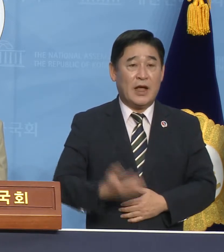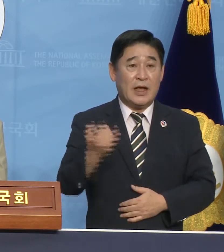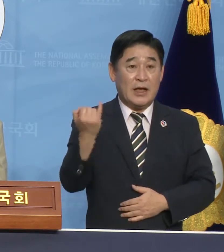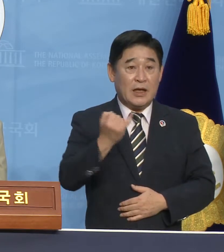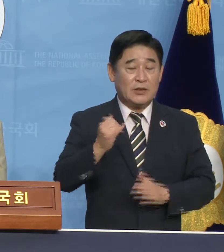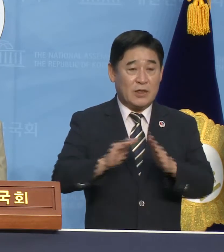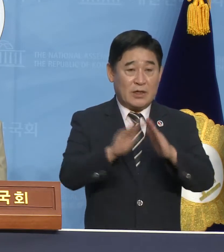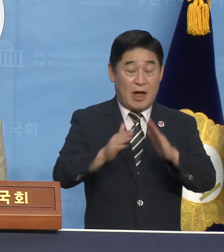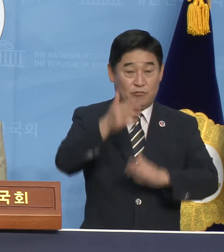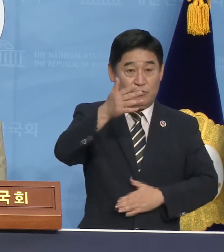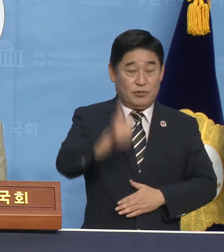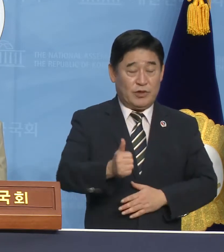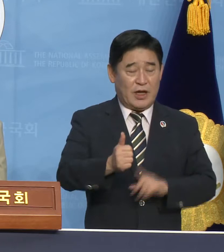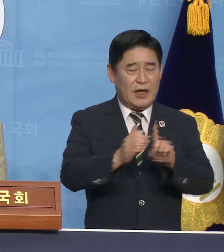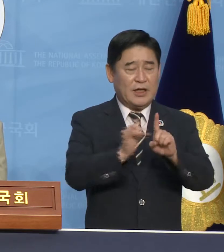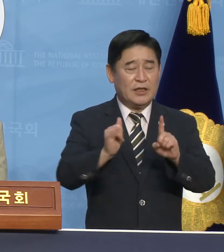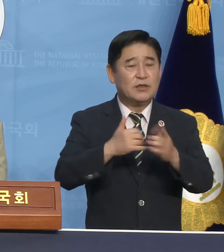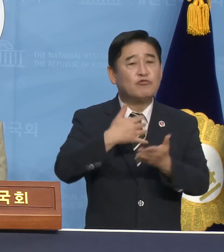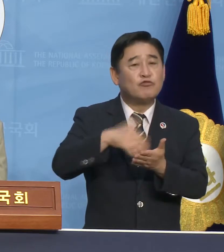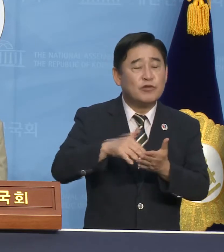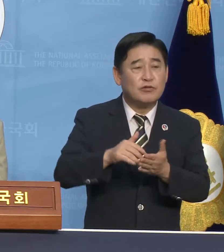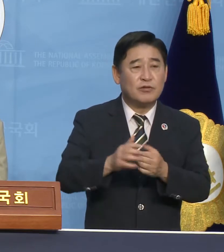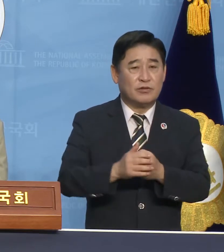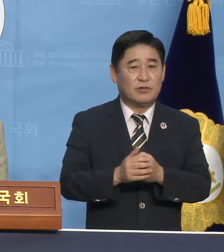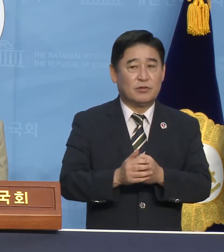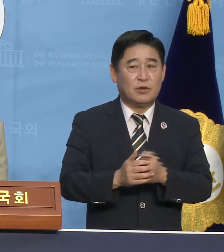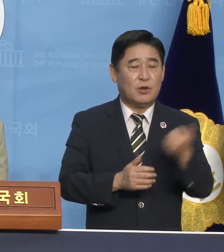여성 가구주의 1인 가구 비중은